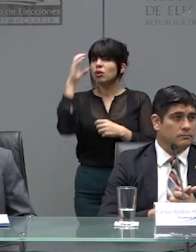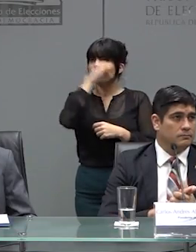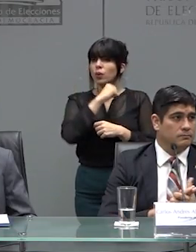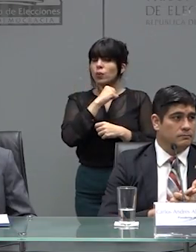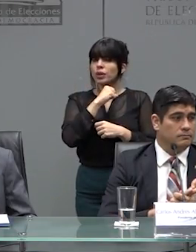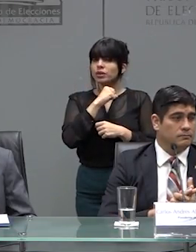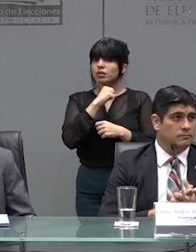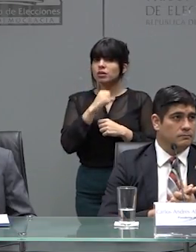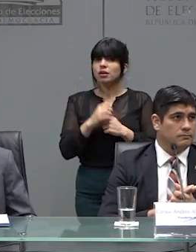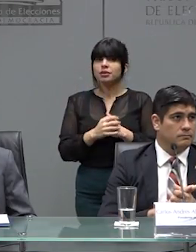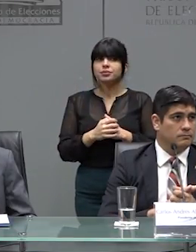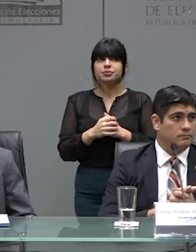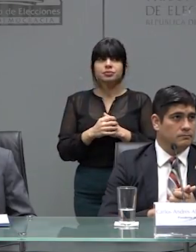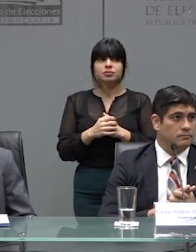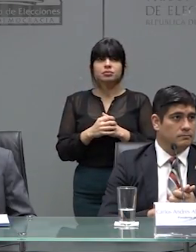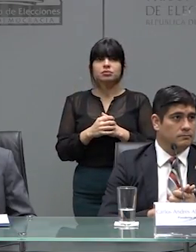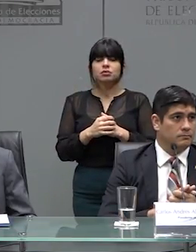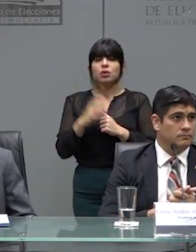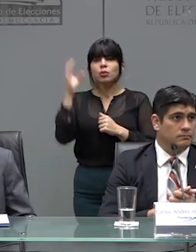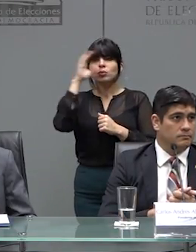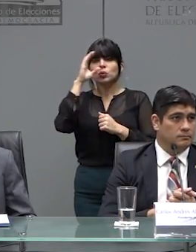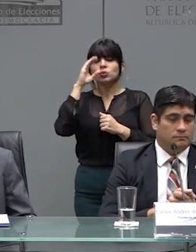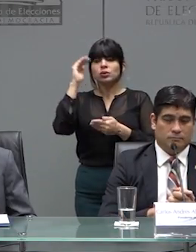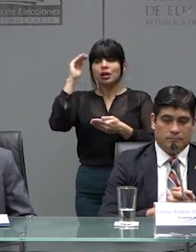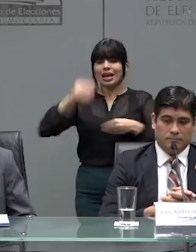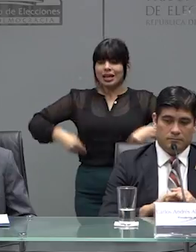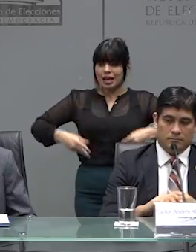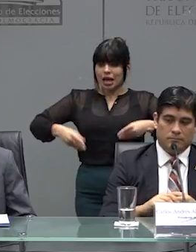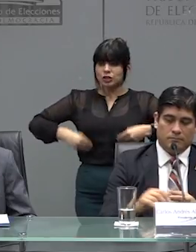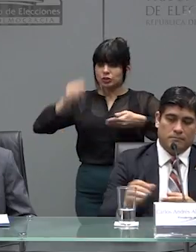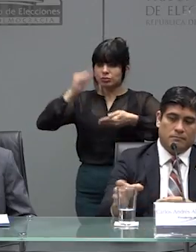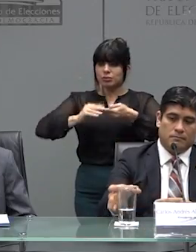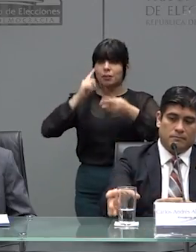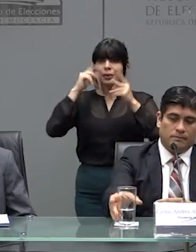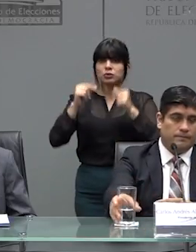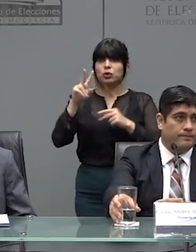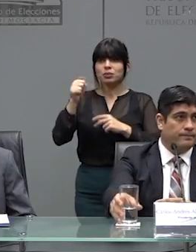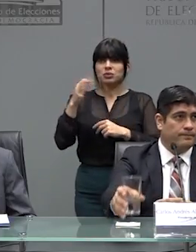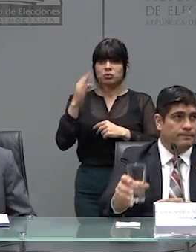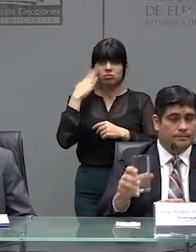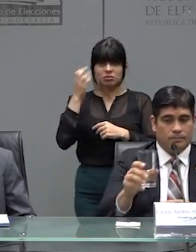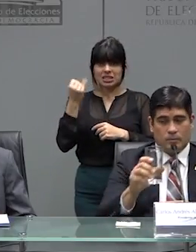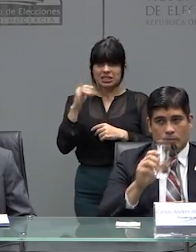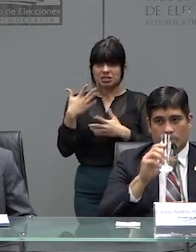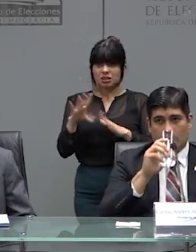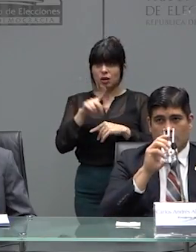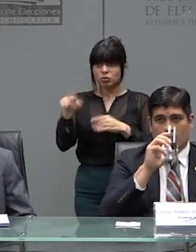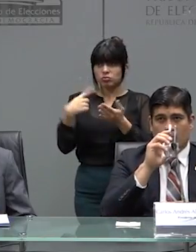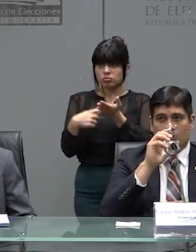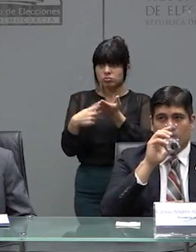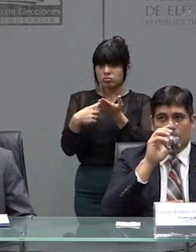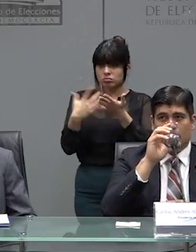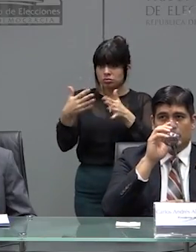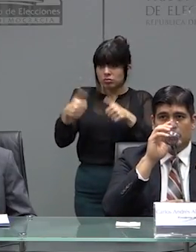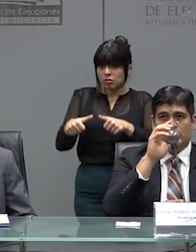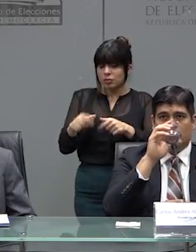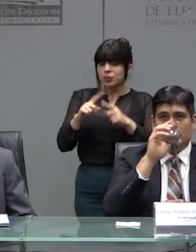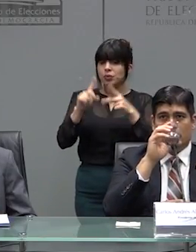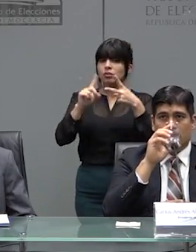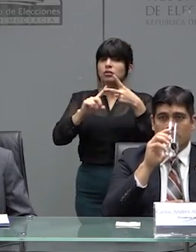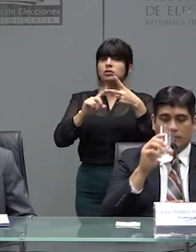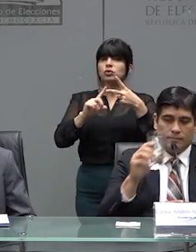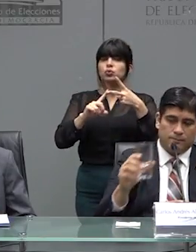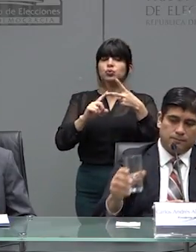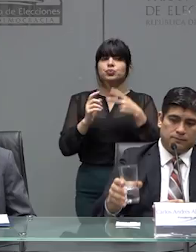de reducir, digamos, en gastos para el presupuesto del 2019? No sé si ya lo tienen ustedes contemplado. Y lo otro es